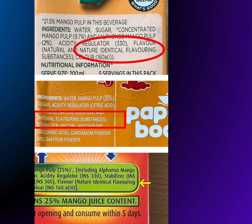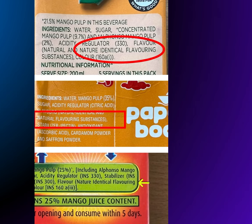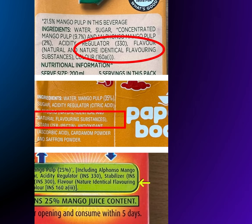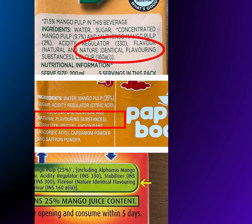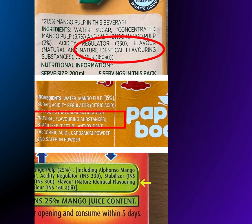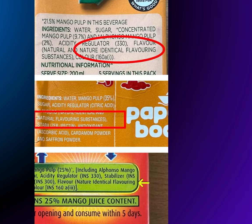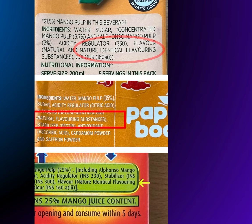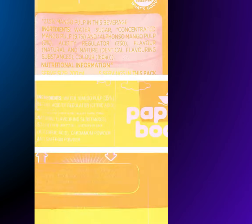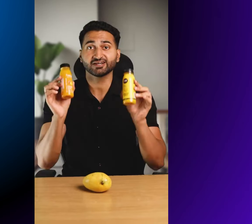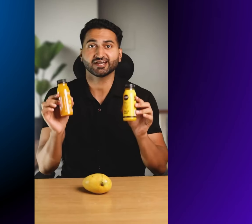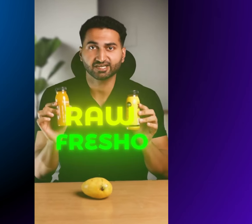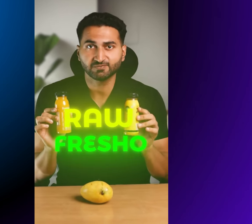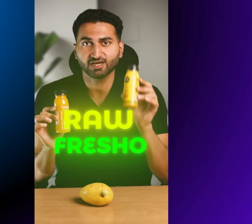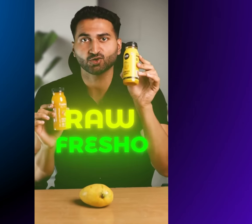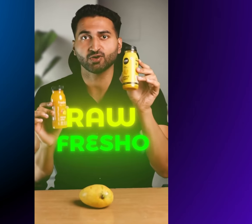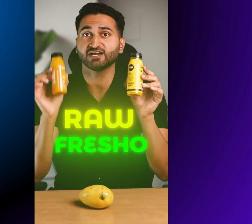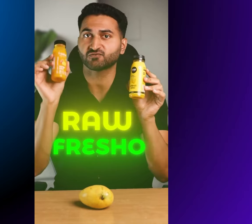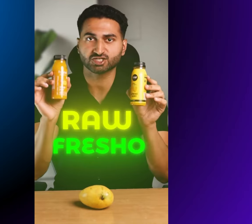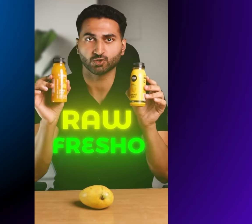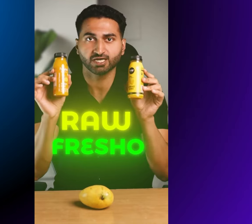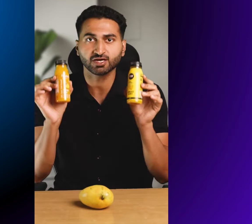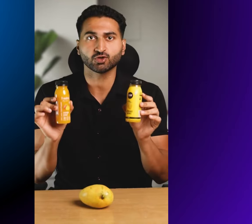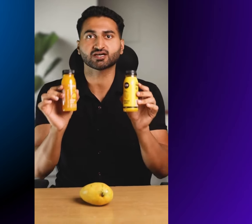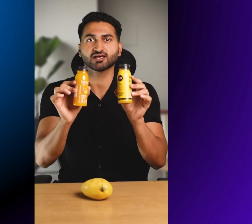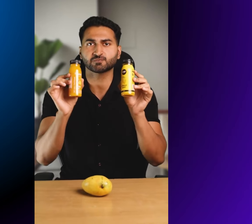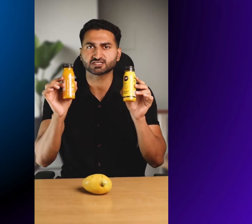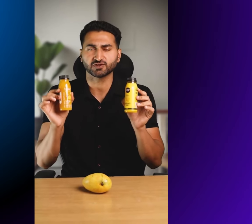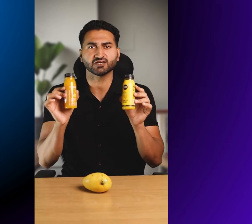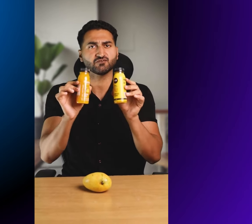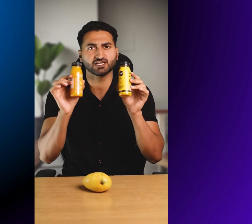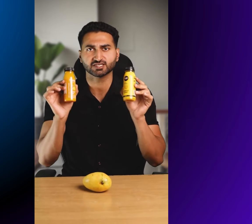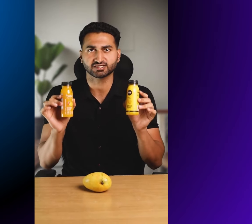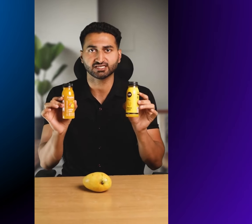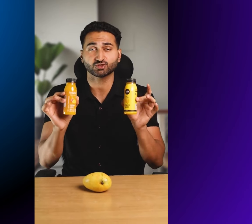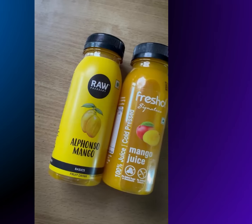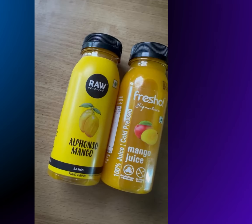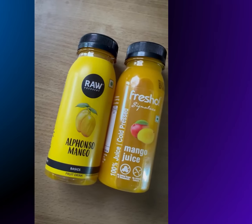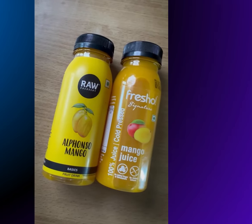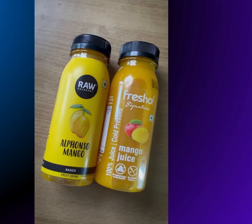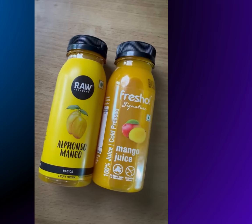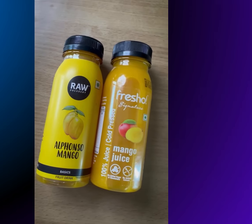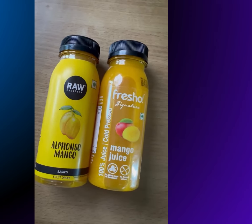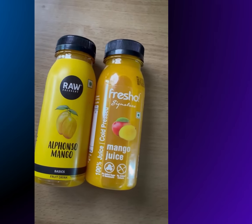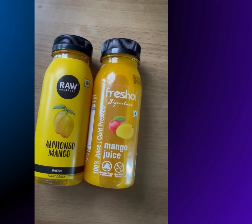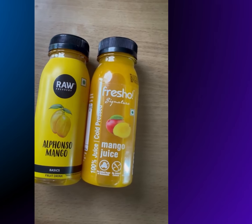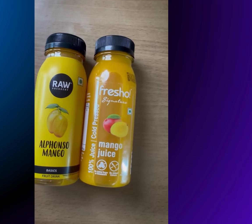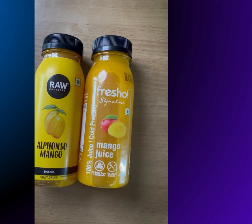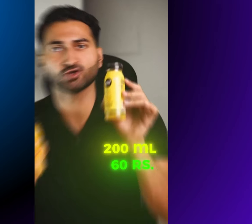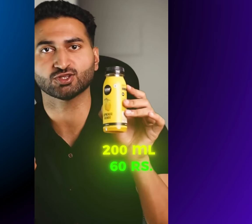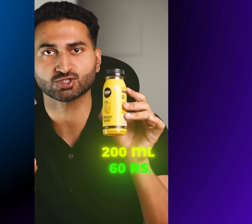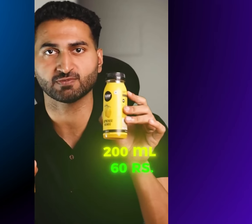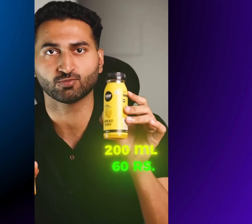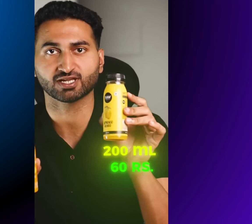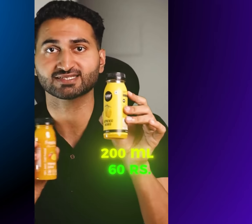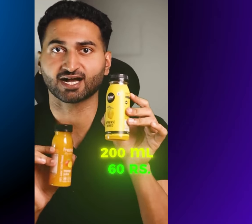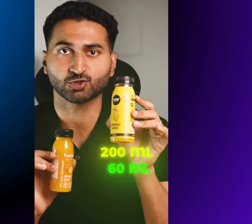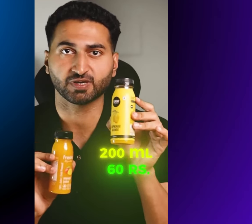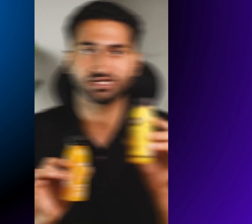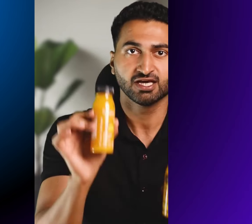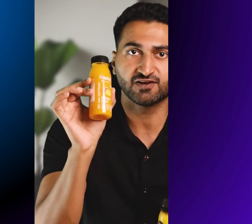फ्लेवर्स मिलाए गए हैं। थर्ड कैटेगरी में है रो एंड फ्रेशो। इनमें कोई कलर, प्रिजर्वेटिव या फ्लेवर्स नहीं है, तो ये बढ़िया है, लेकिन बहुत ही महंगे है। ये रो की 200 ml बोतल है 60 रुपए की, एंड फ्रेशो